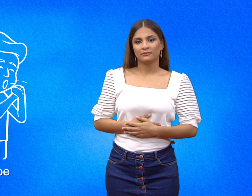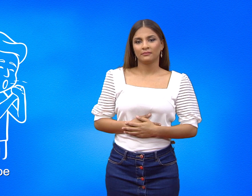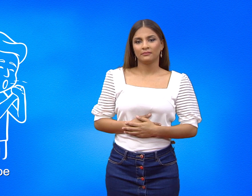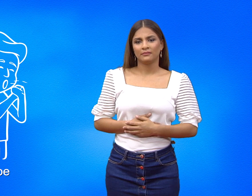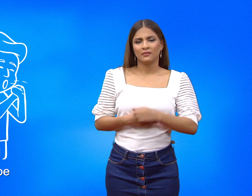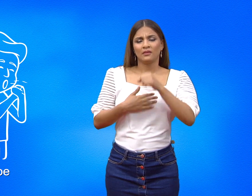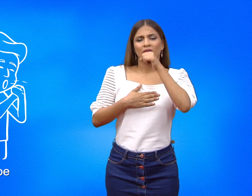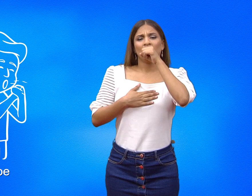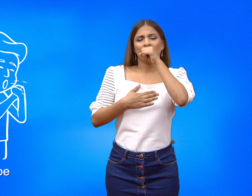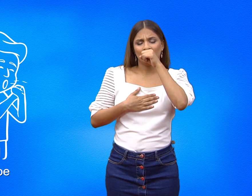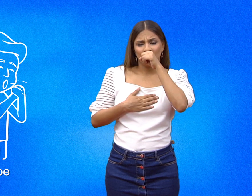gripe